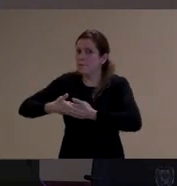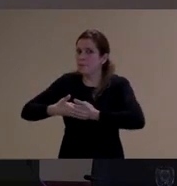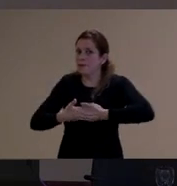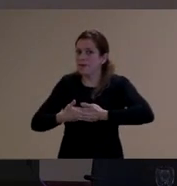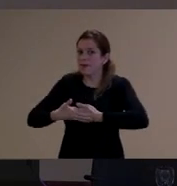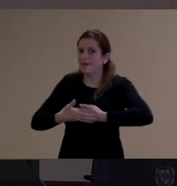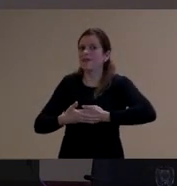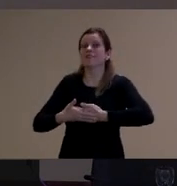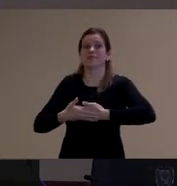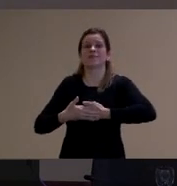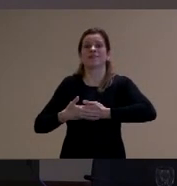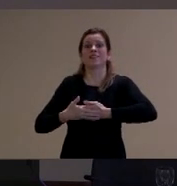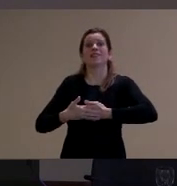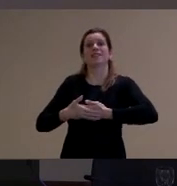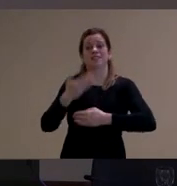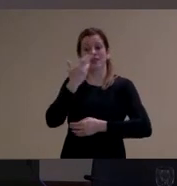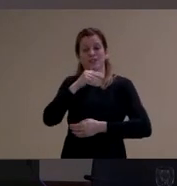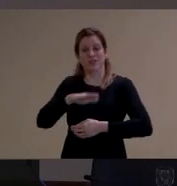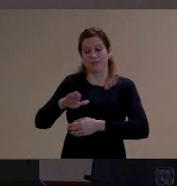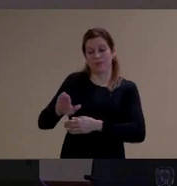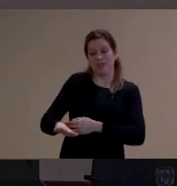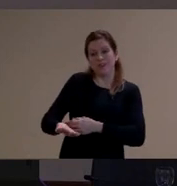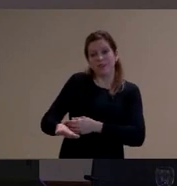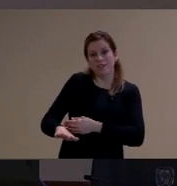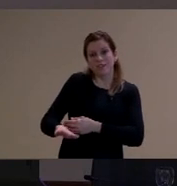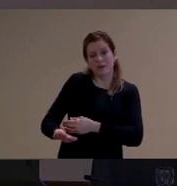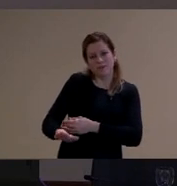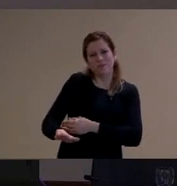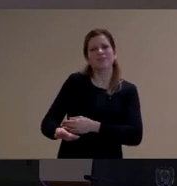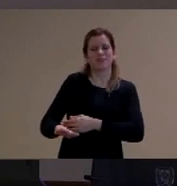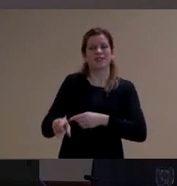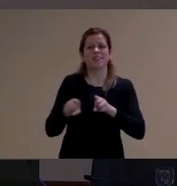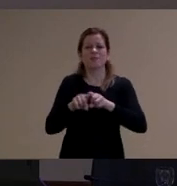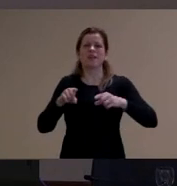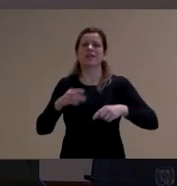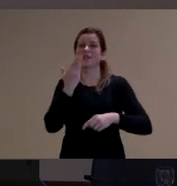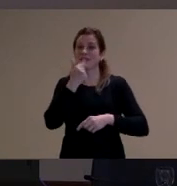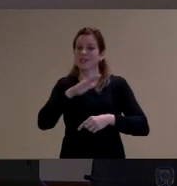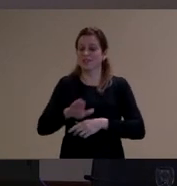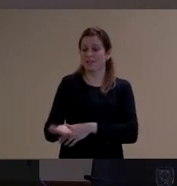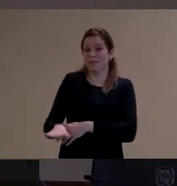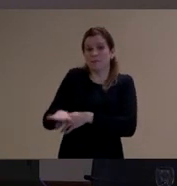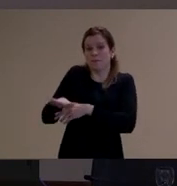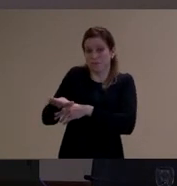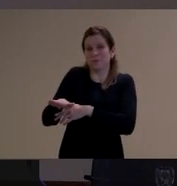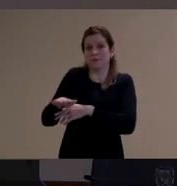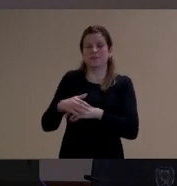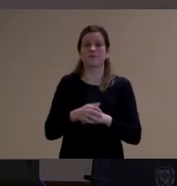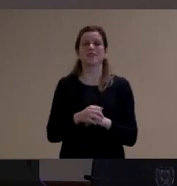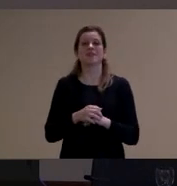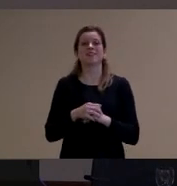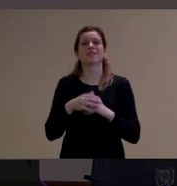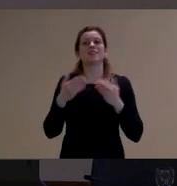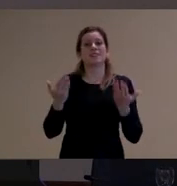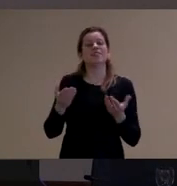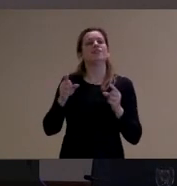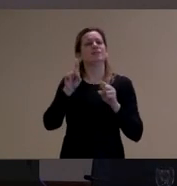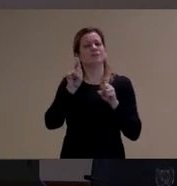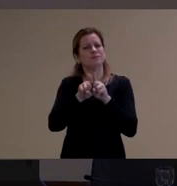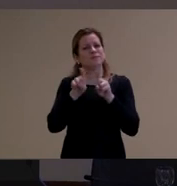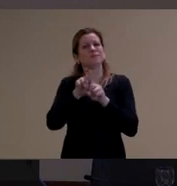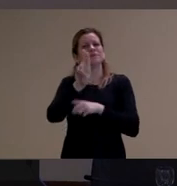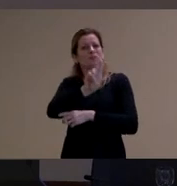crianças bem pequenas e crianças pequenas essa mesma organização e denominação é também